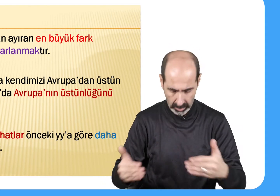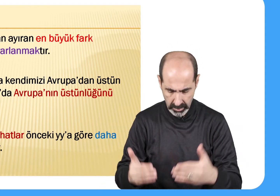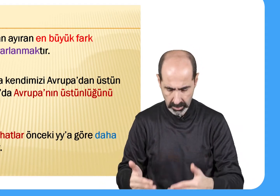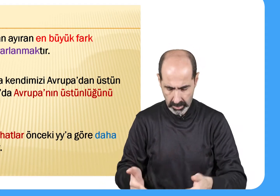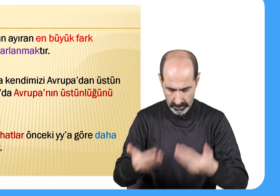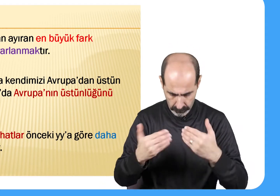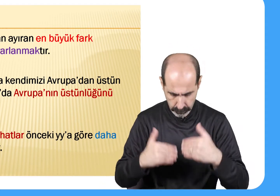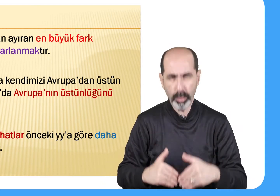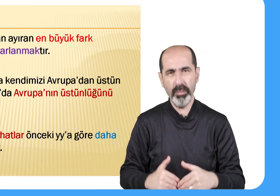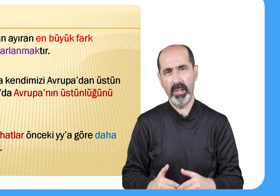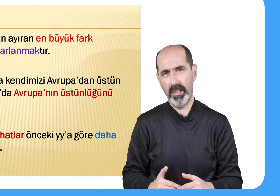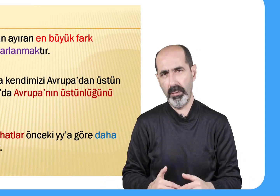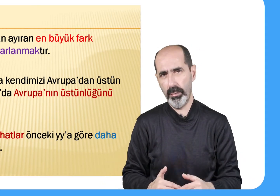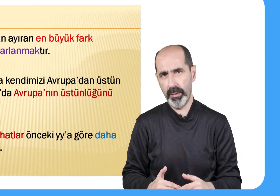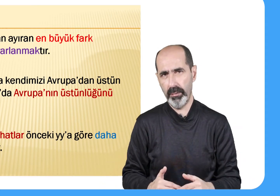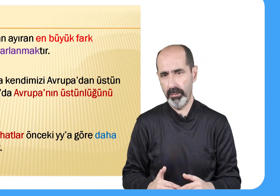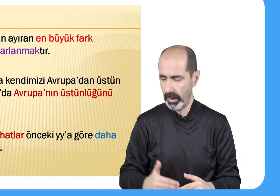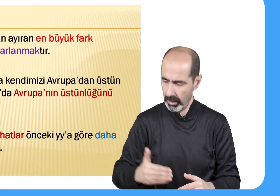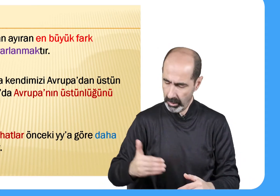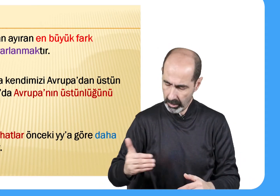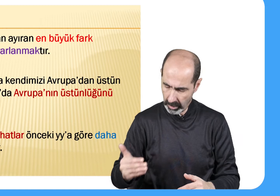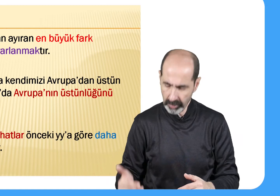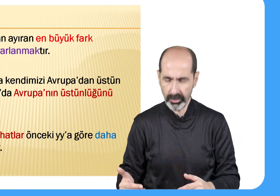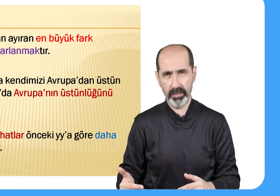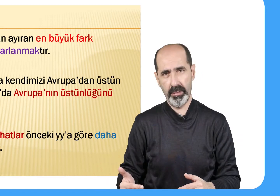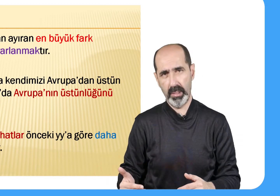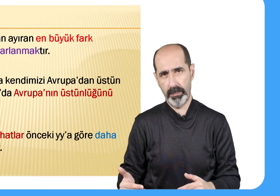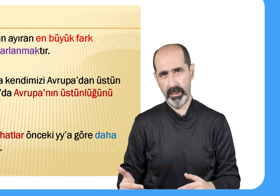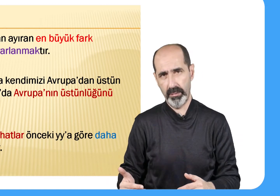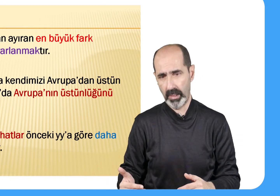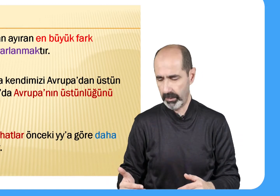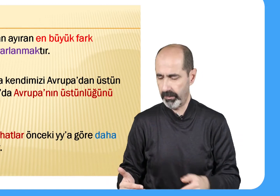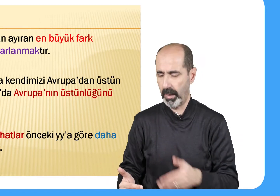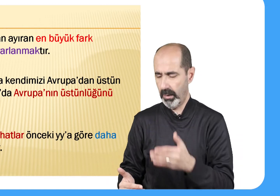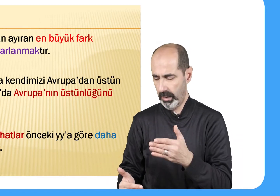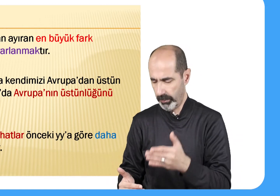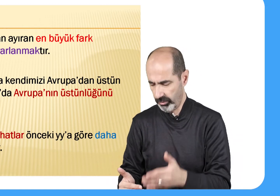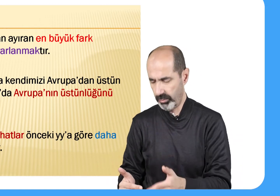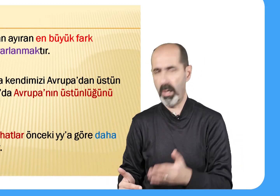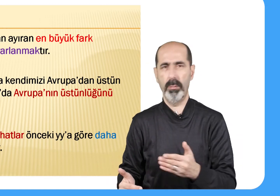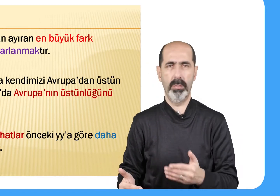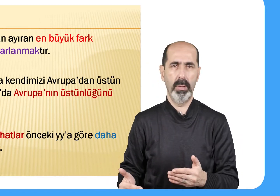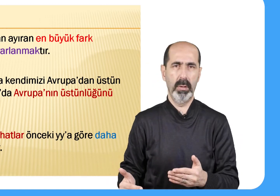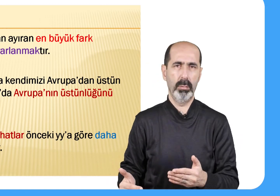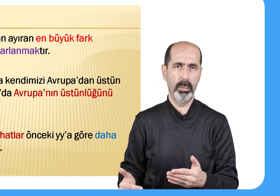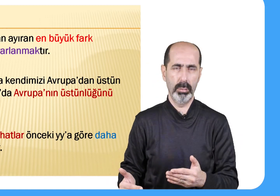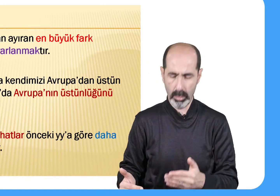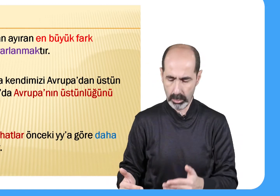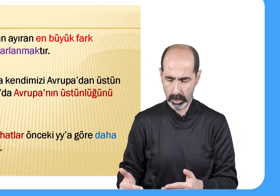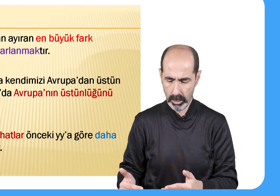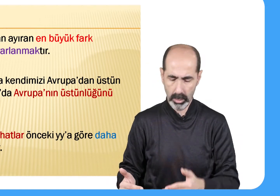var ama bu yüzyılda yani 18. da Ağa şahsın yaptığı saatime zae 1. Mahmut'un